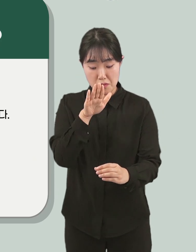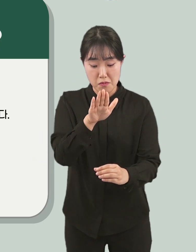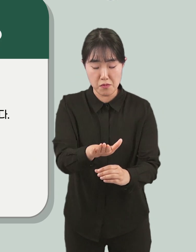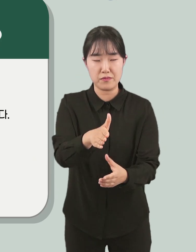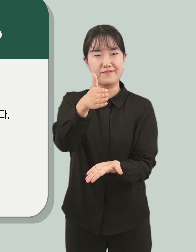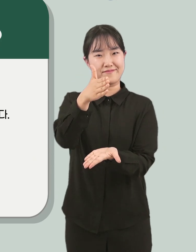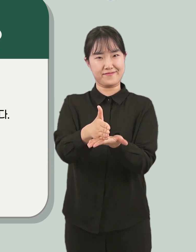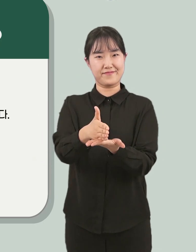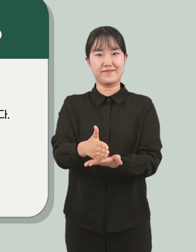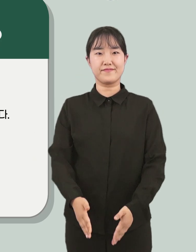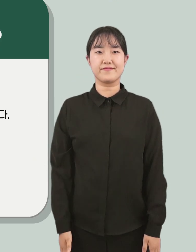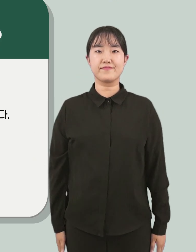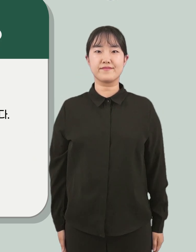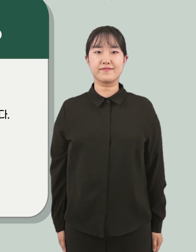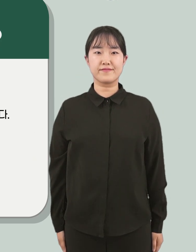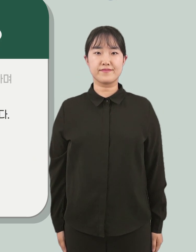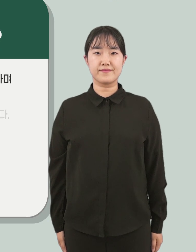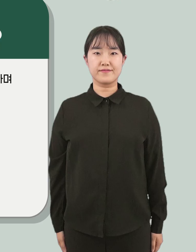않습니다.